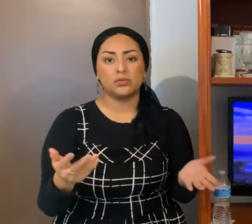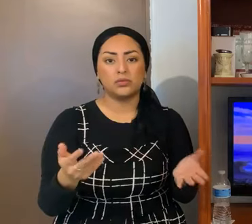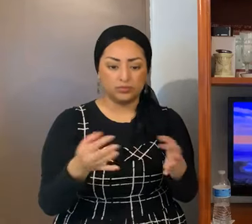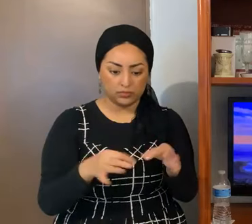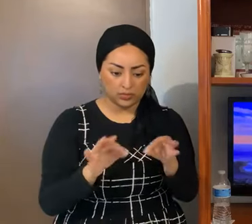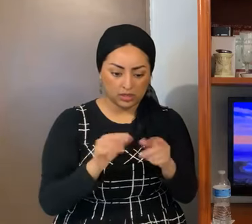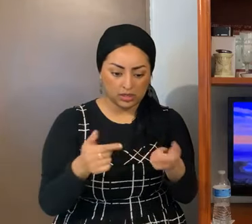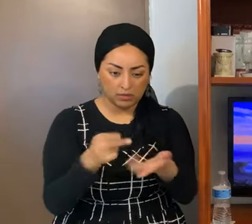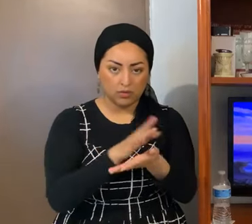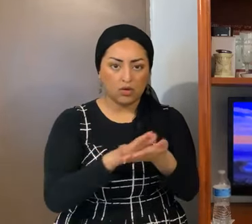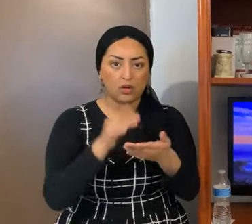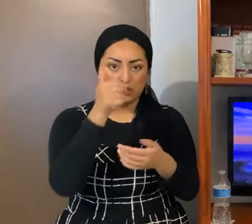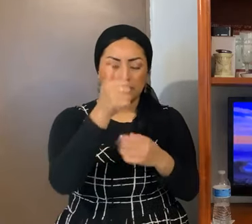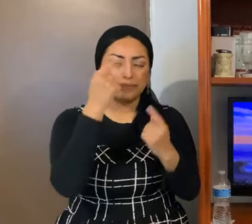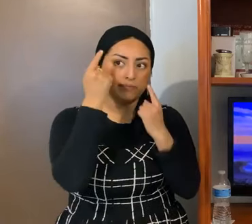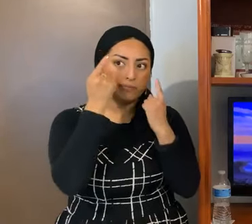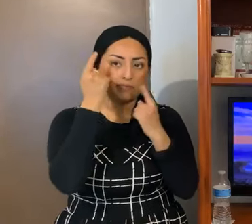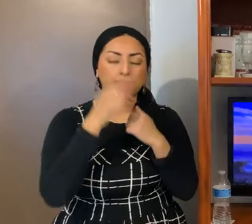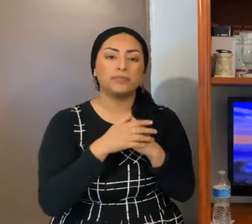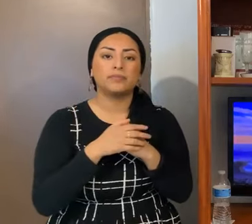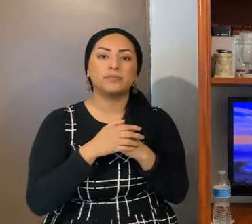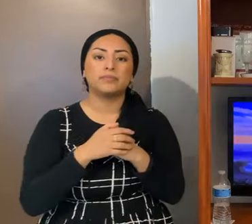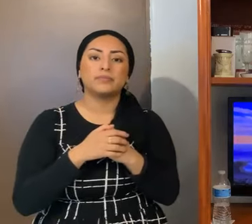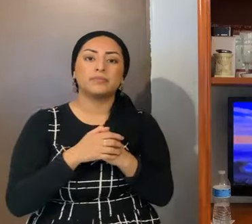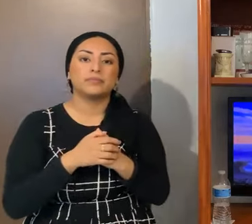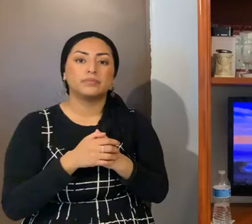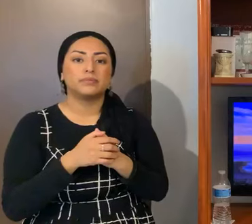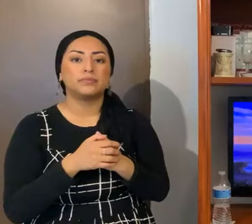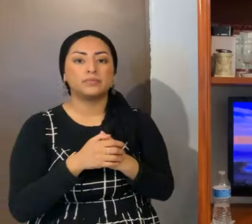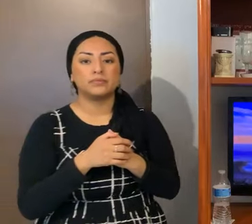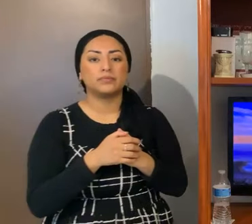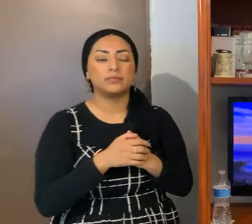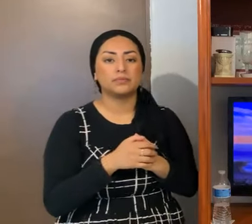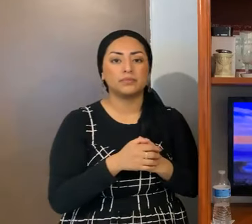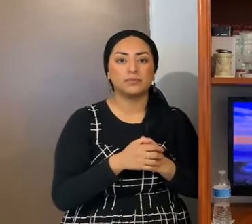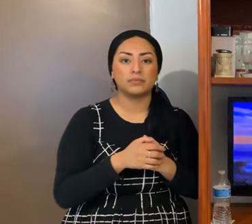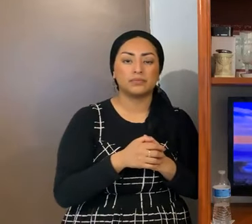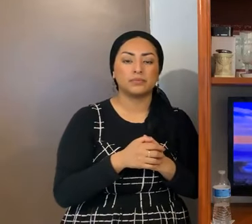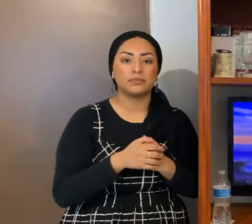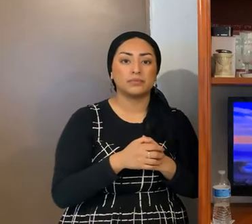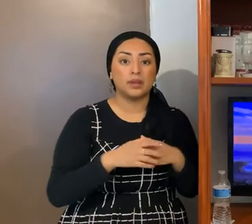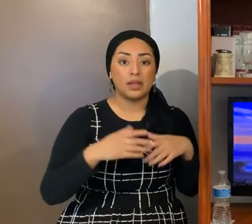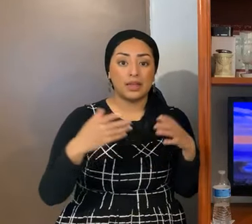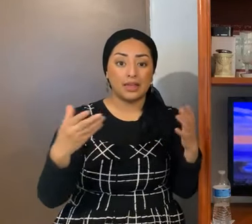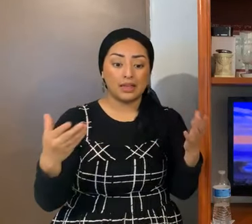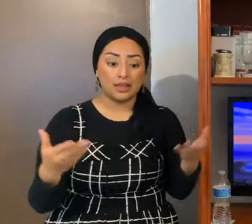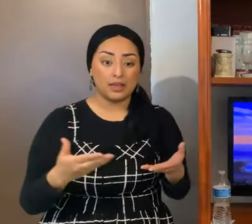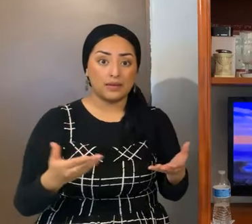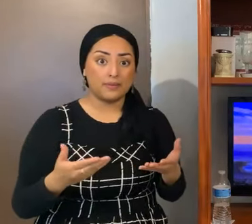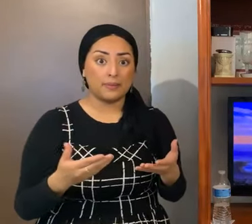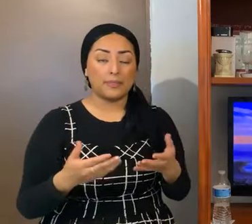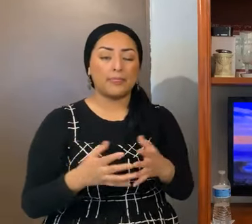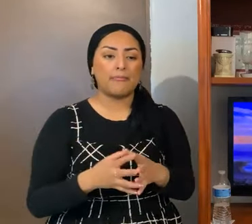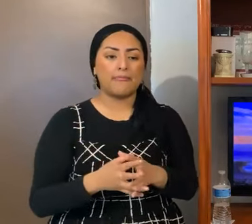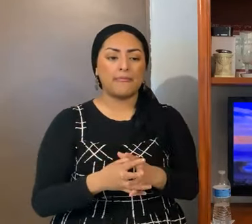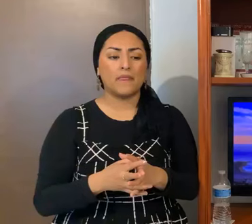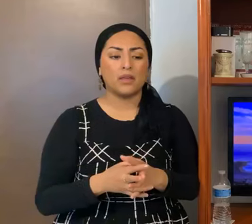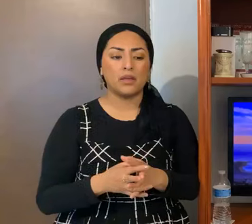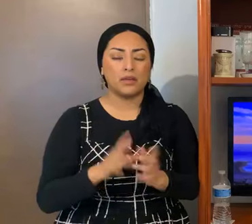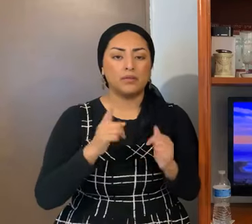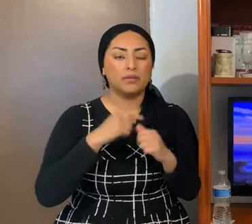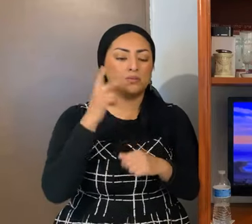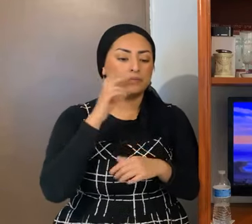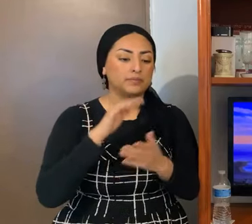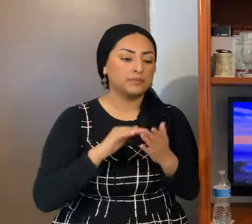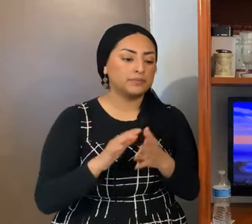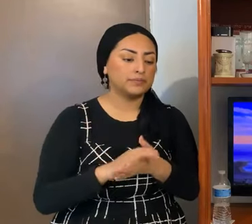Vamos a Ezequiel 22, ahora vamos a leer del verso 13 en adelante. Y he aquí que batí mis manos a causa de tu avaricia que cometiste,